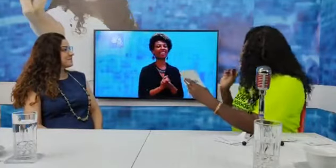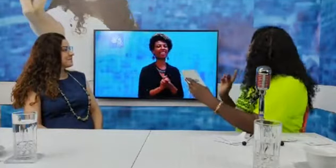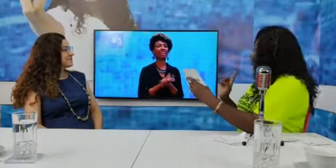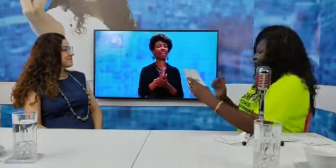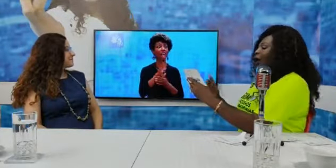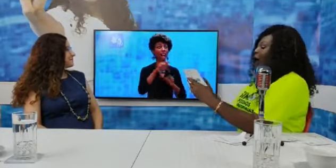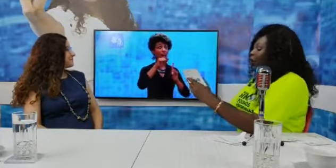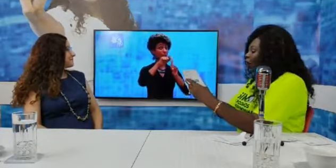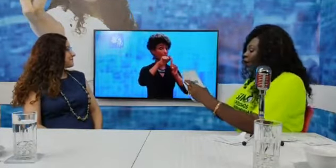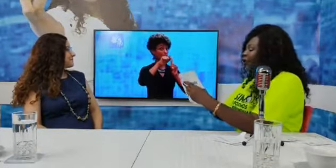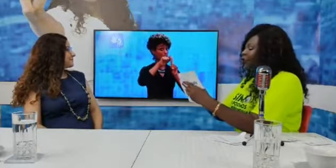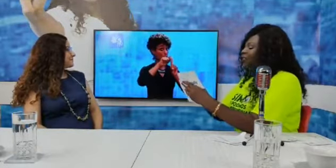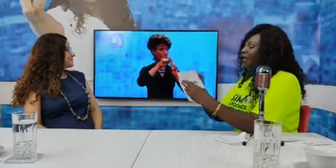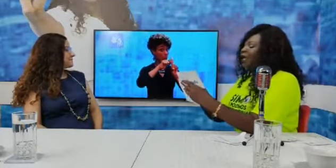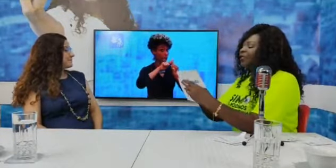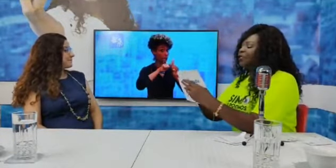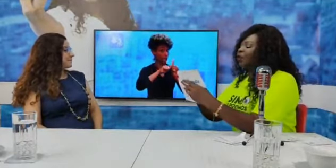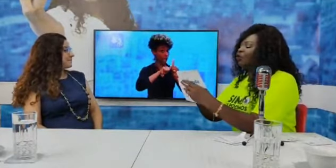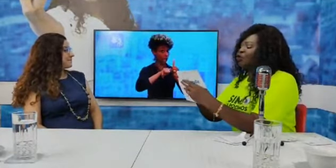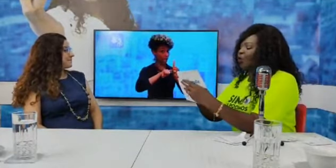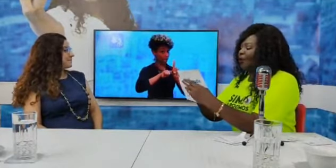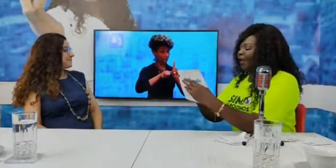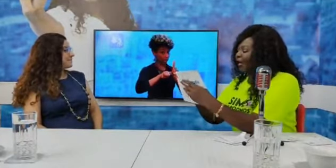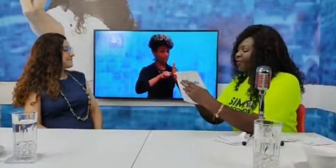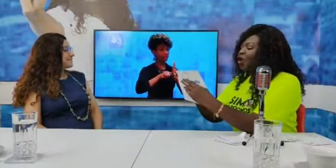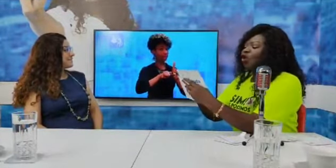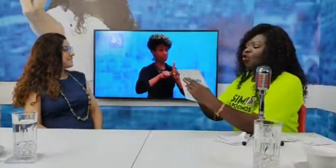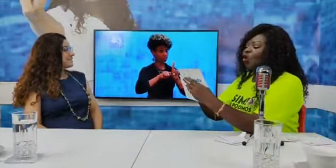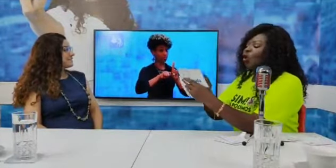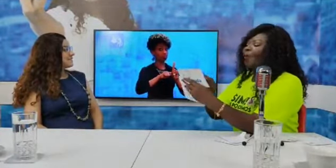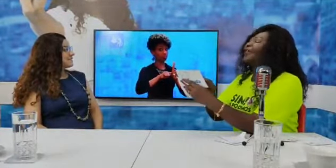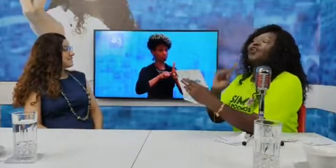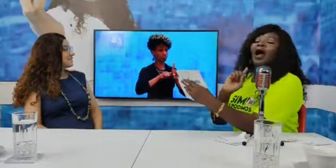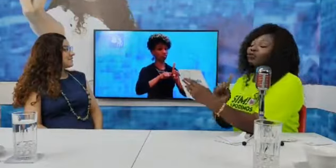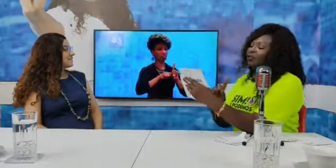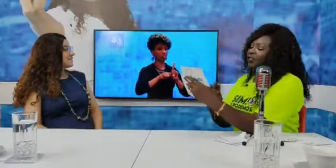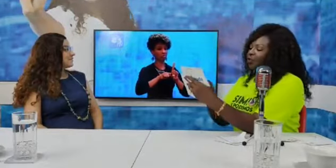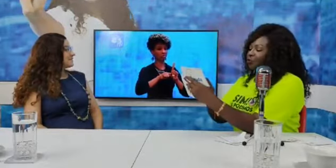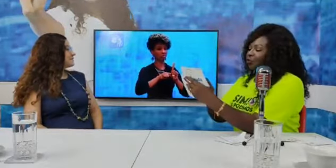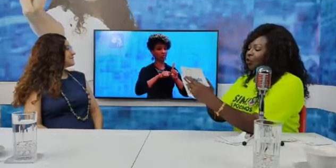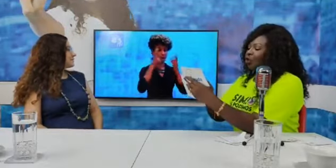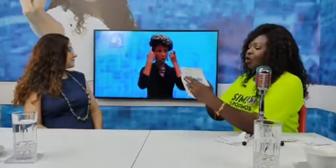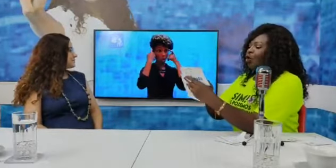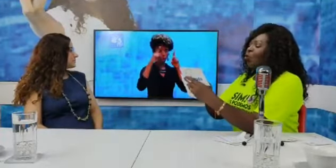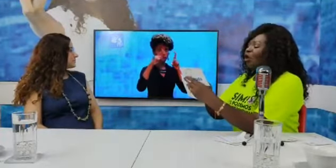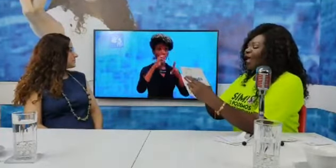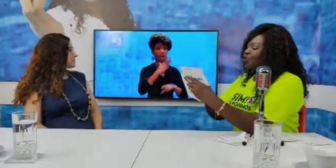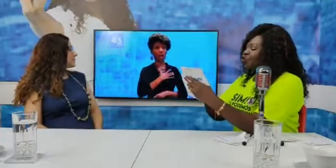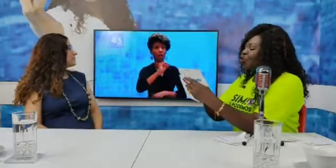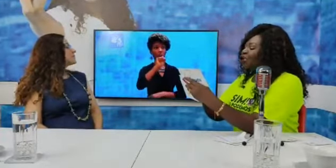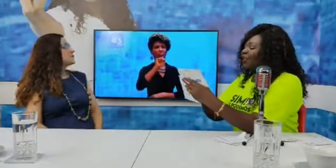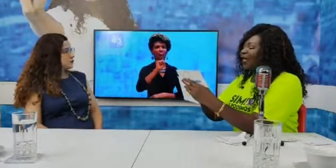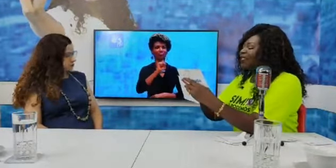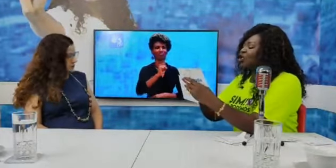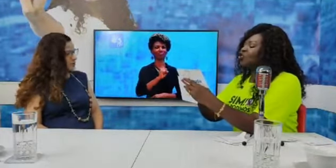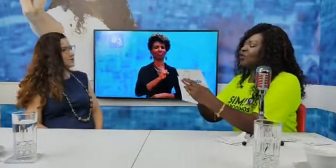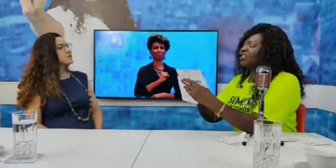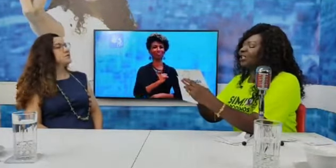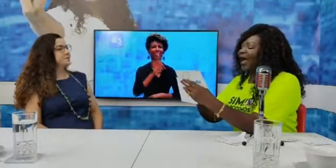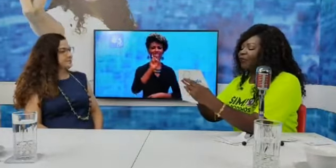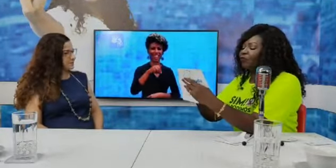olha aqui a colocação deles. Estamos no mês do combate ao suicídio. Mulher surda tem